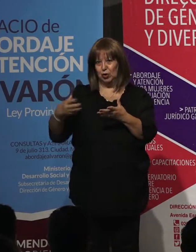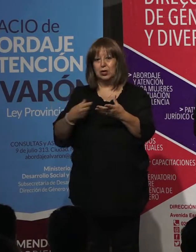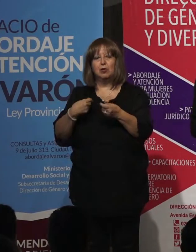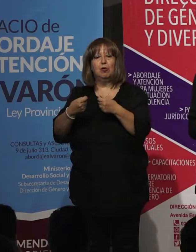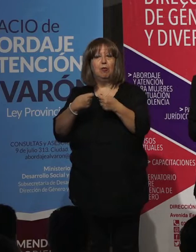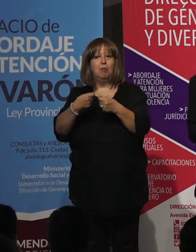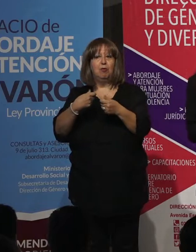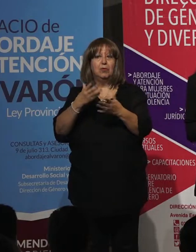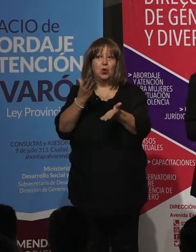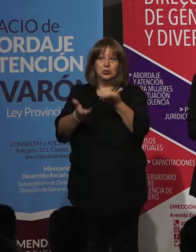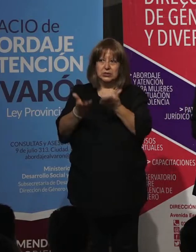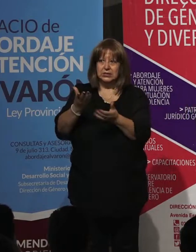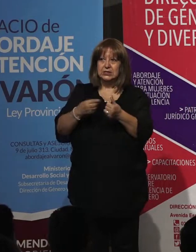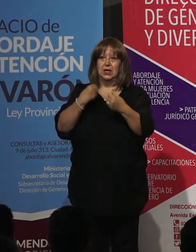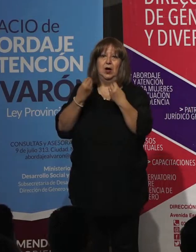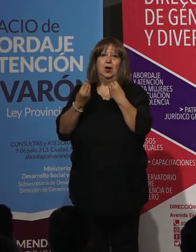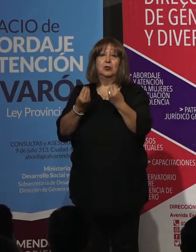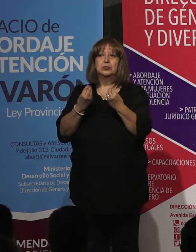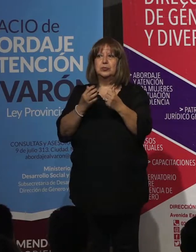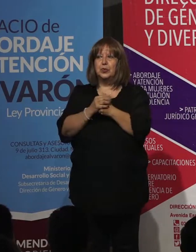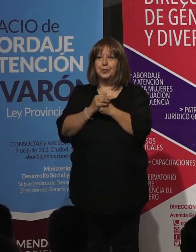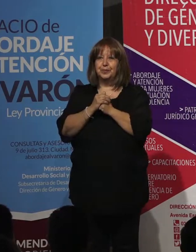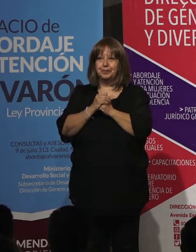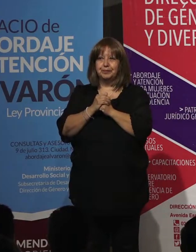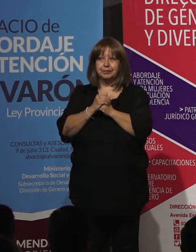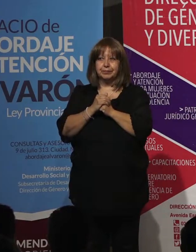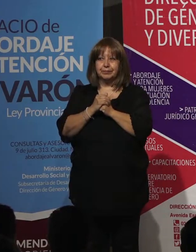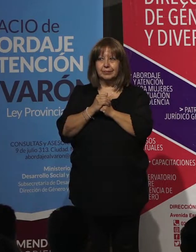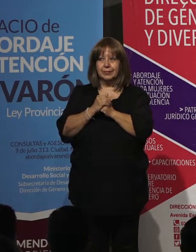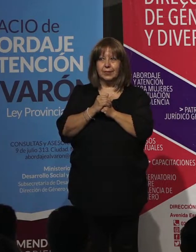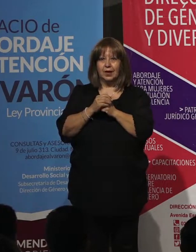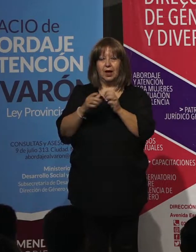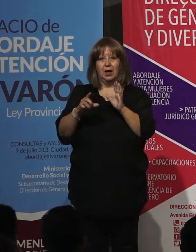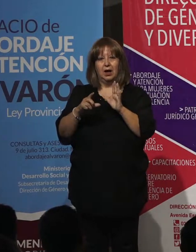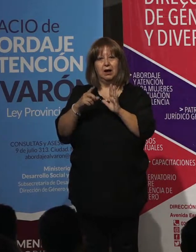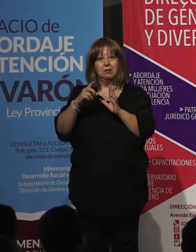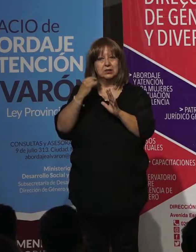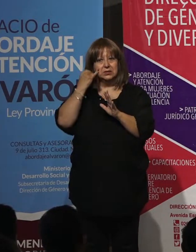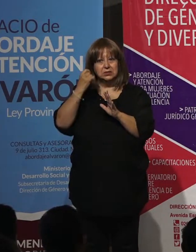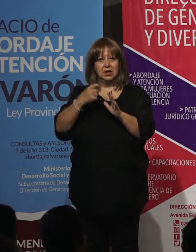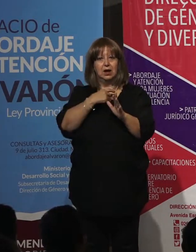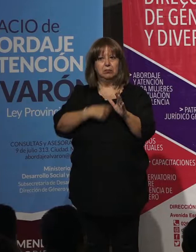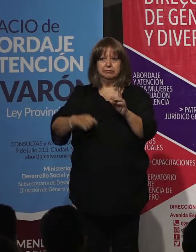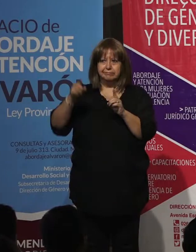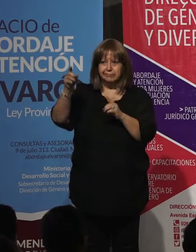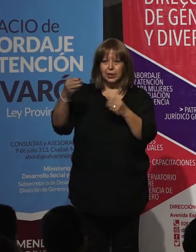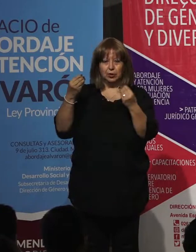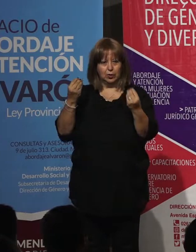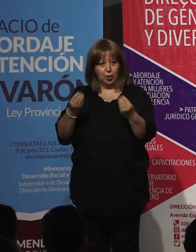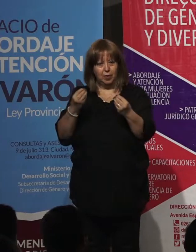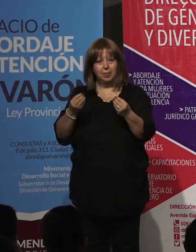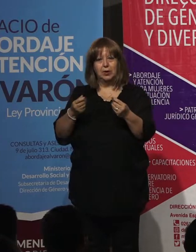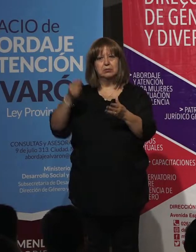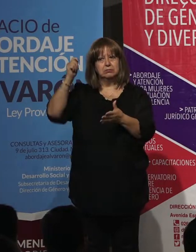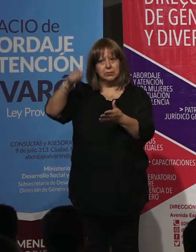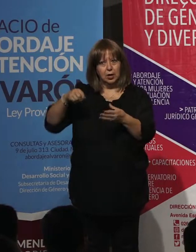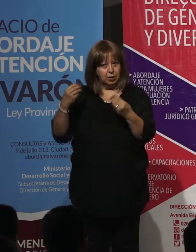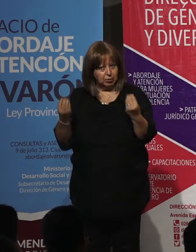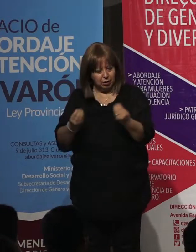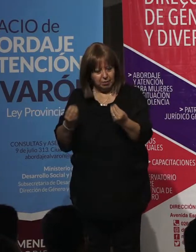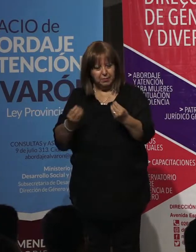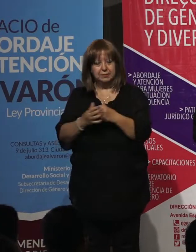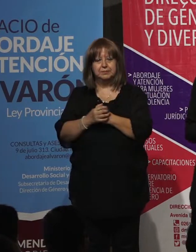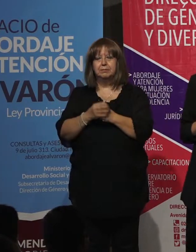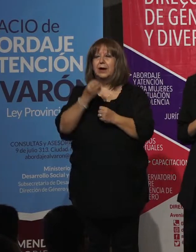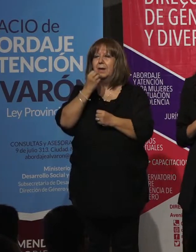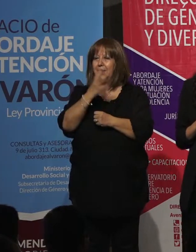operadoras del sistema de justicia, como operadoras desde el Poder Ejecutivo y desde cada una de nuestras instituciones para poder mejorar un poco más día